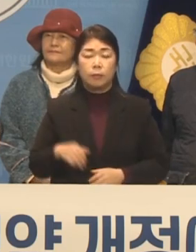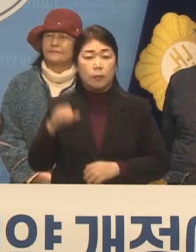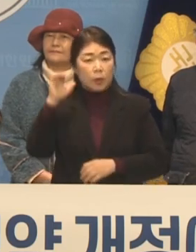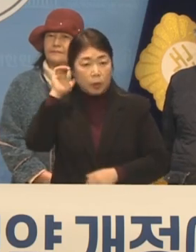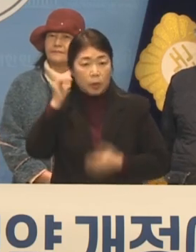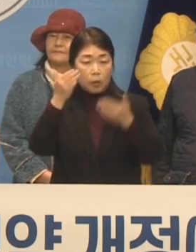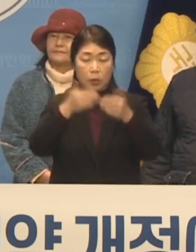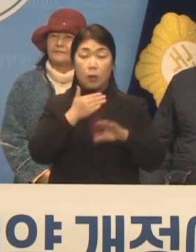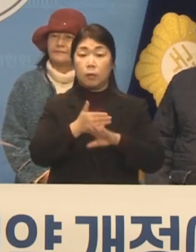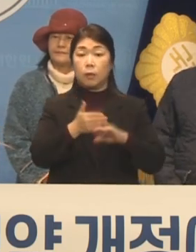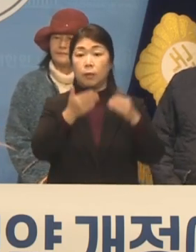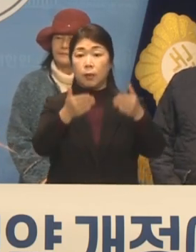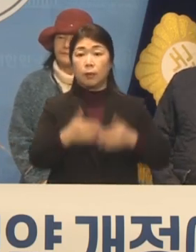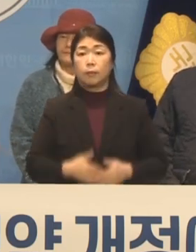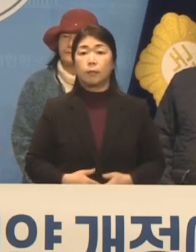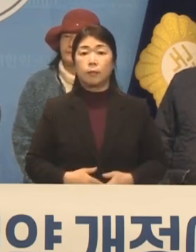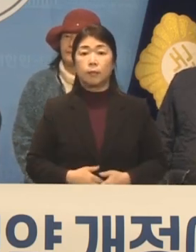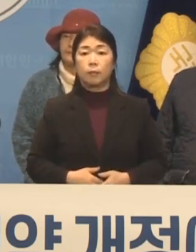고맙습니다. 감사합니다.